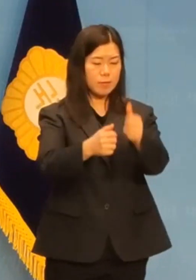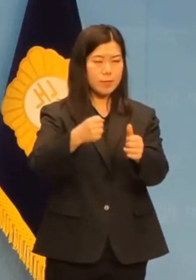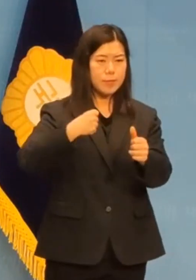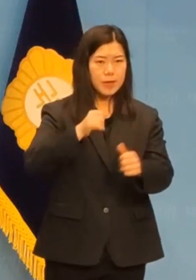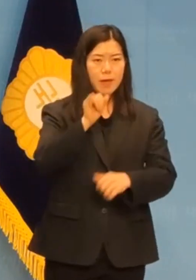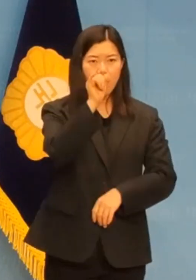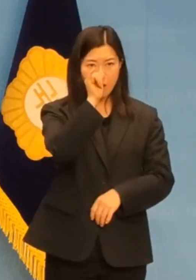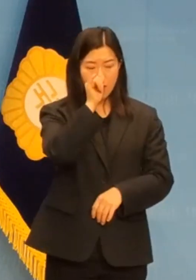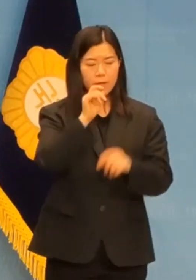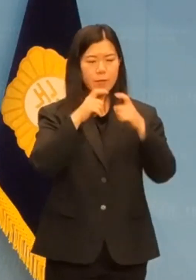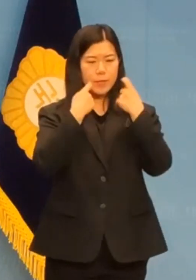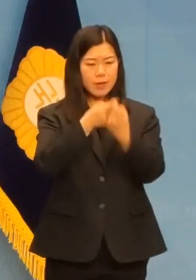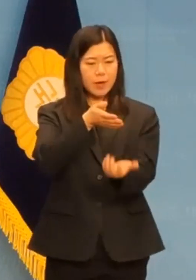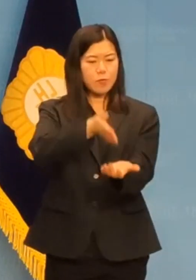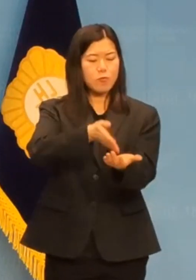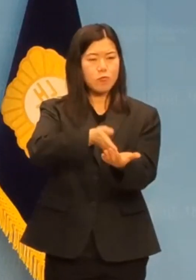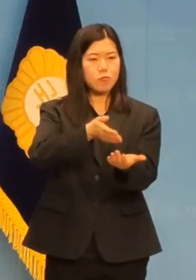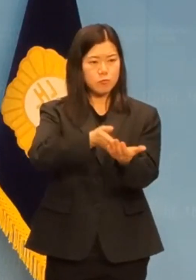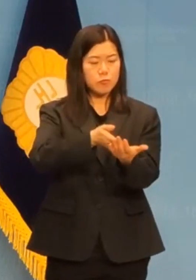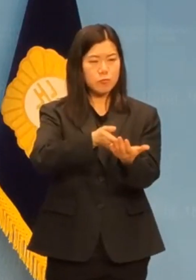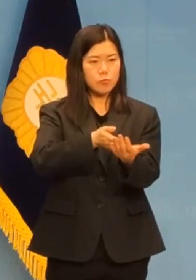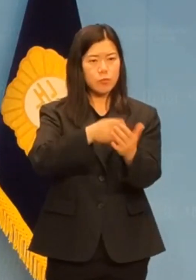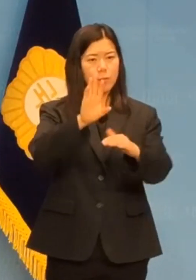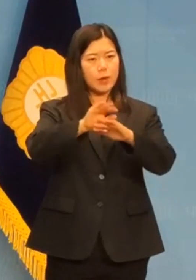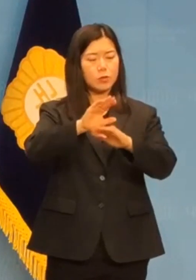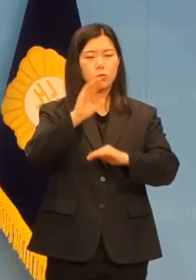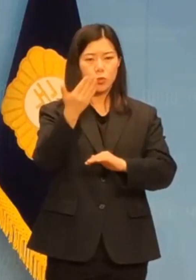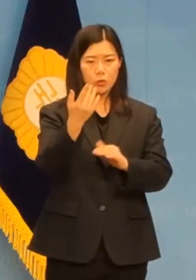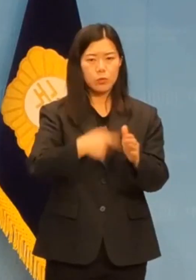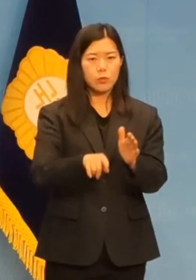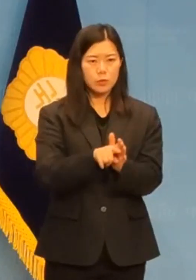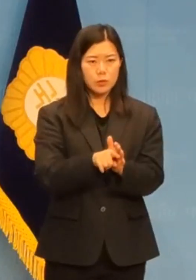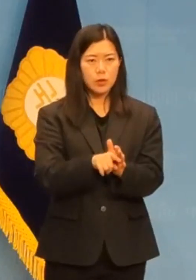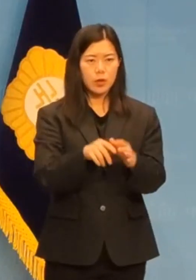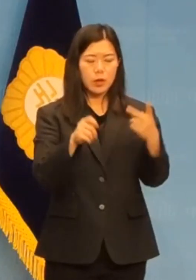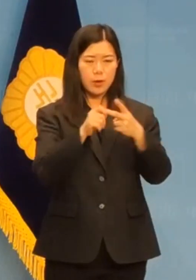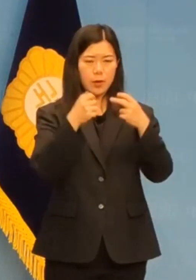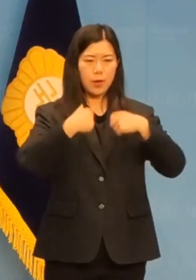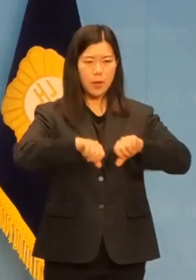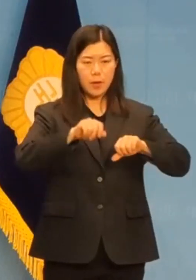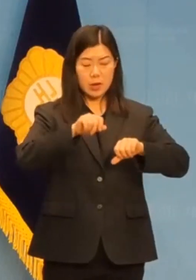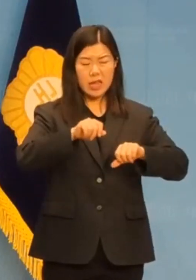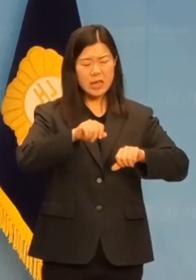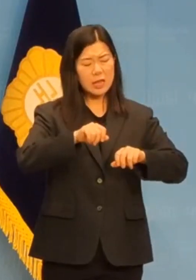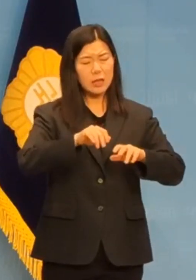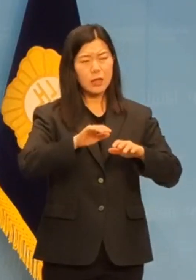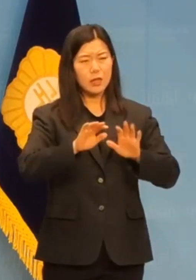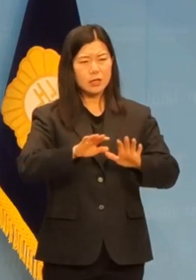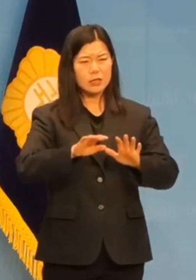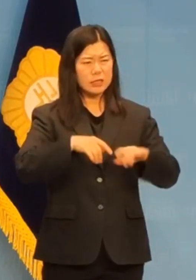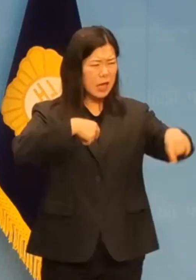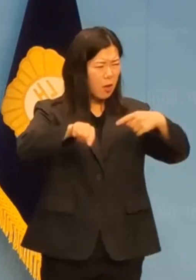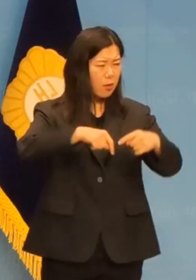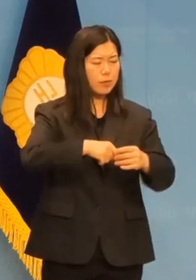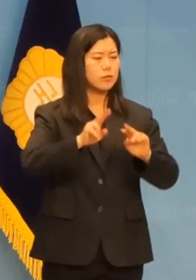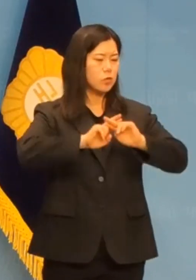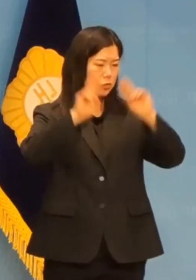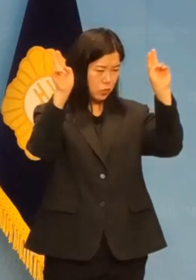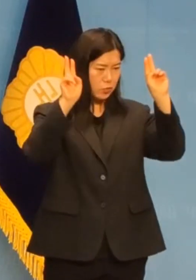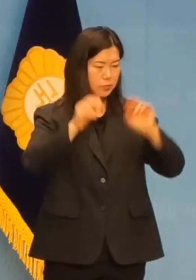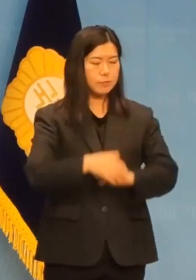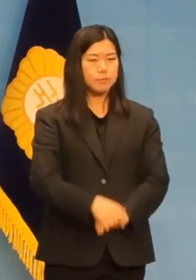갖춘 민간 뉴스 채널로 거듭날 수 있도록 항속 포기 지위를 즉각